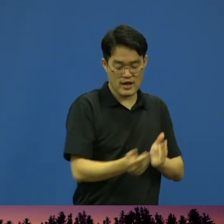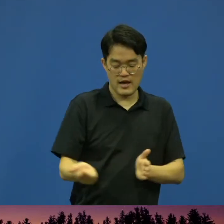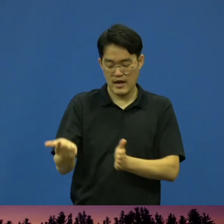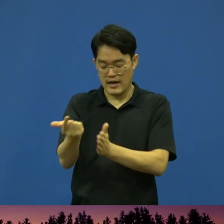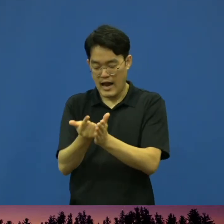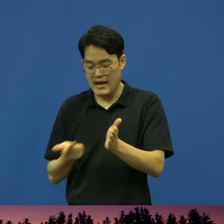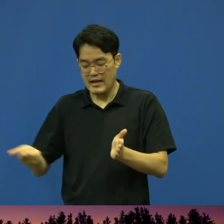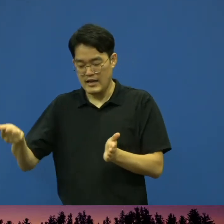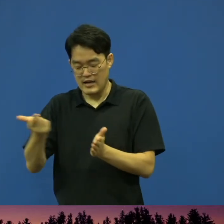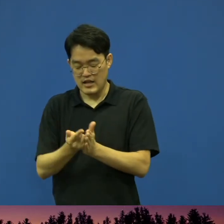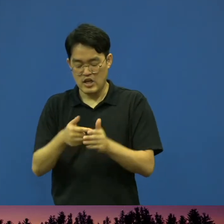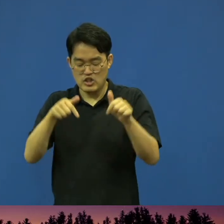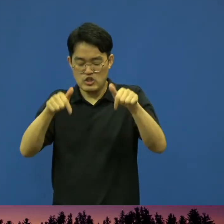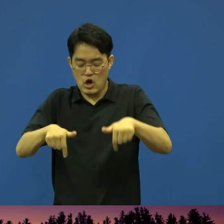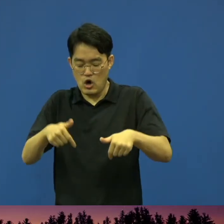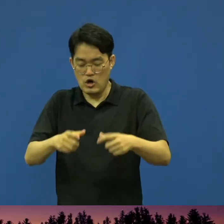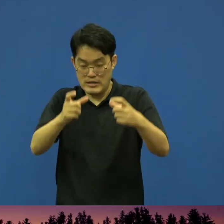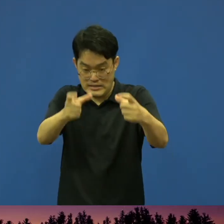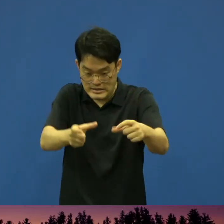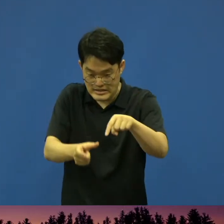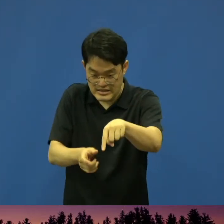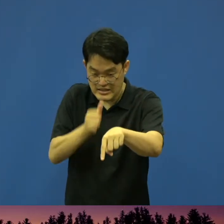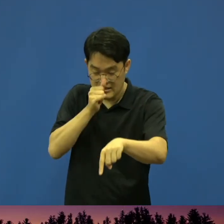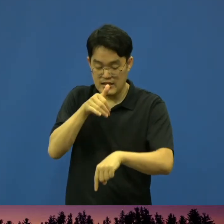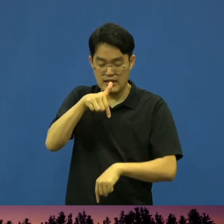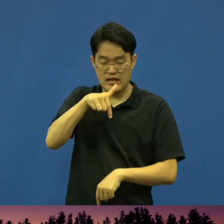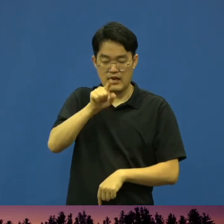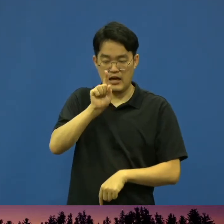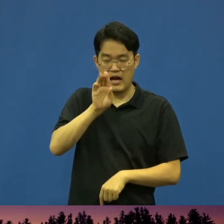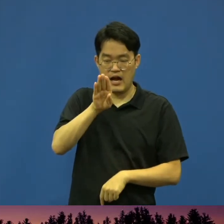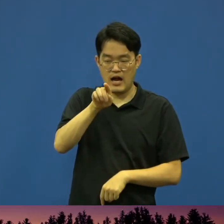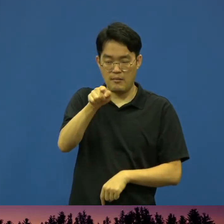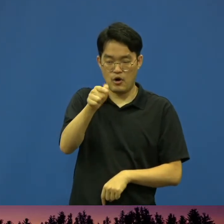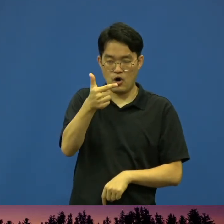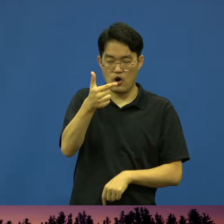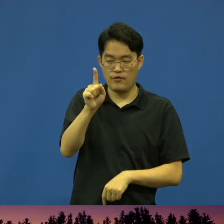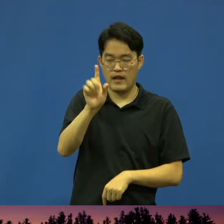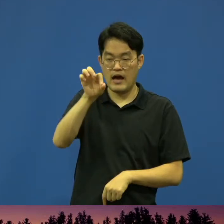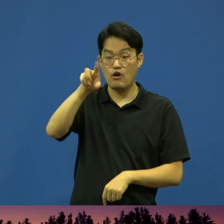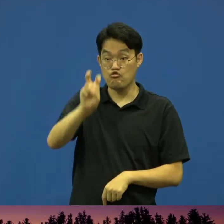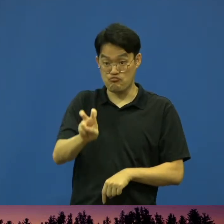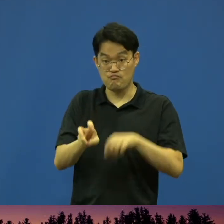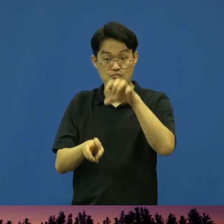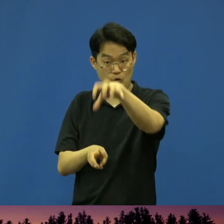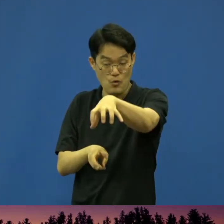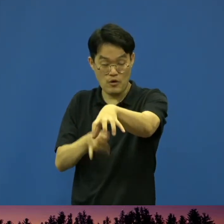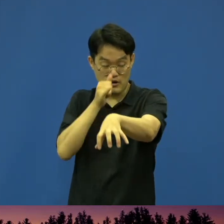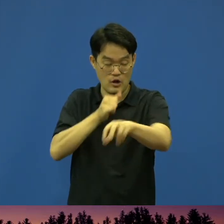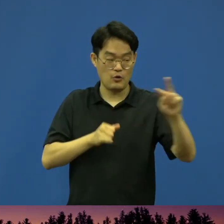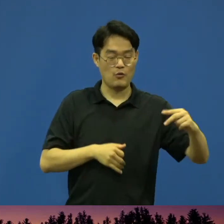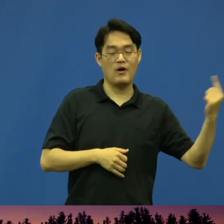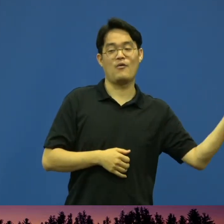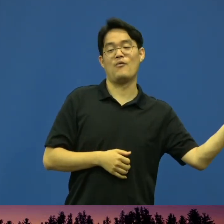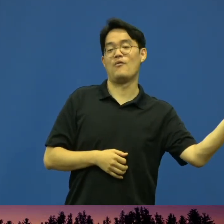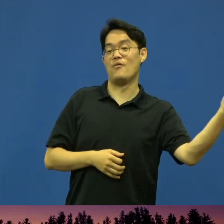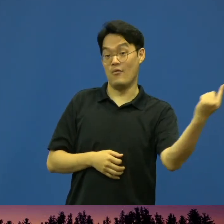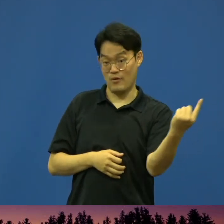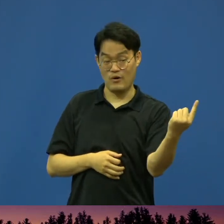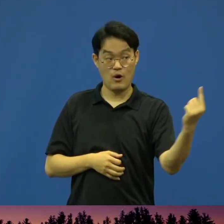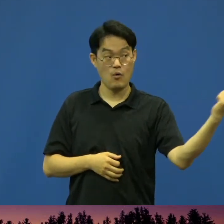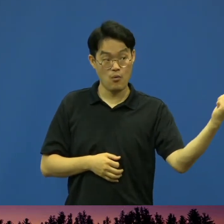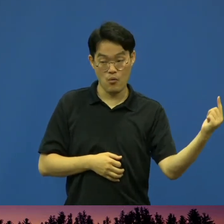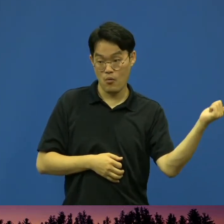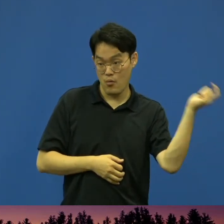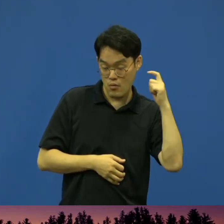가버나움으로 돌아오셨습니다. 그런데 예수님은 우리가 잘 알고 있듯이 언제나 슈퍼스타였습니다. 예수님께서 가는